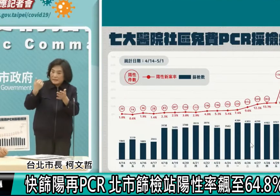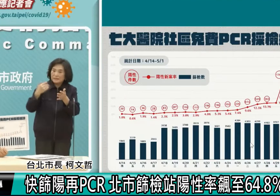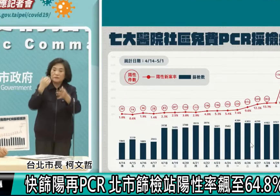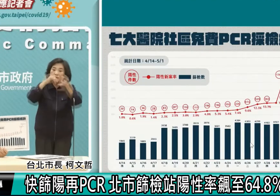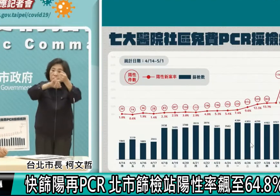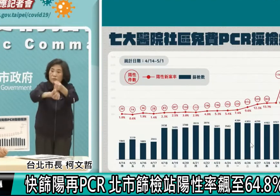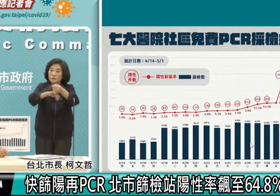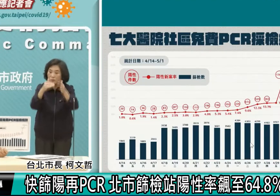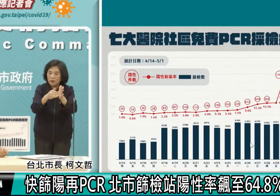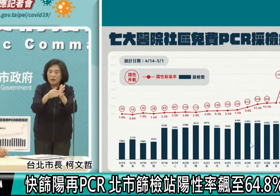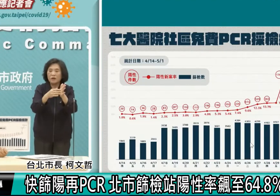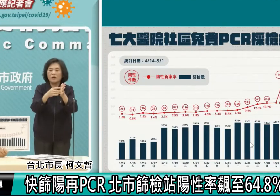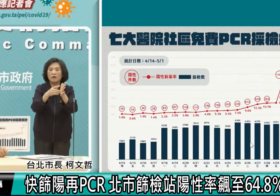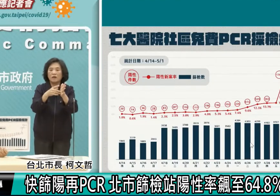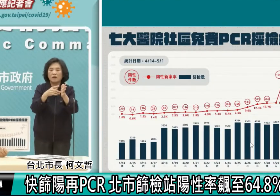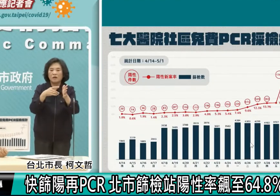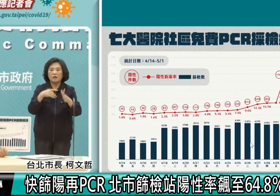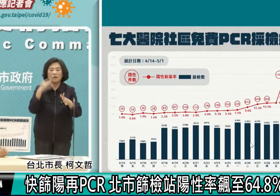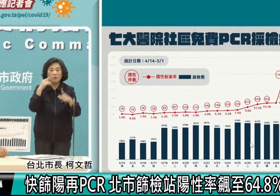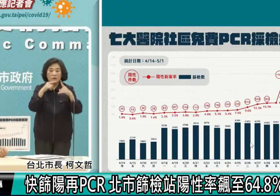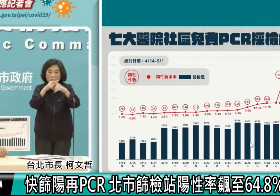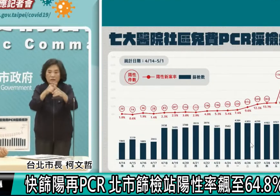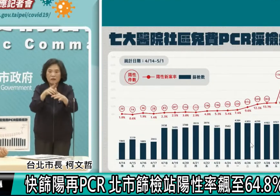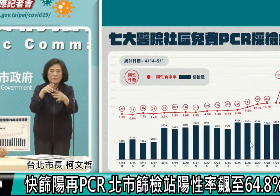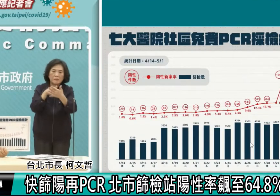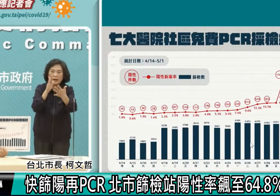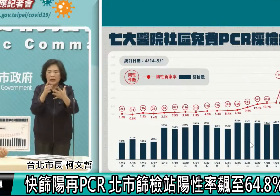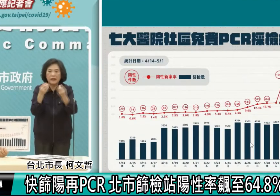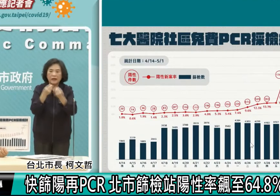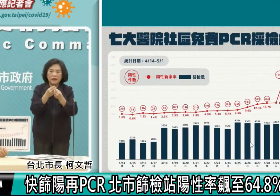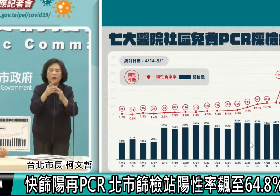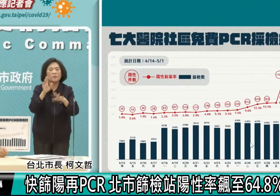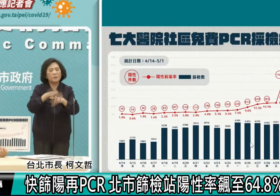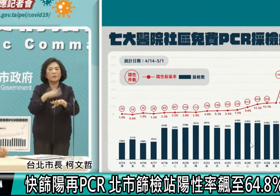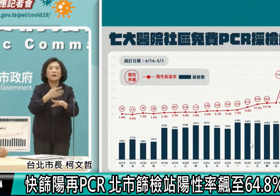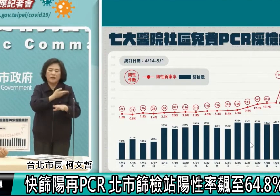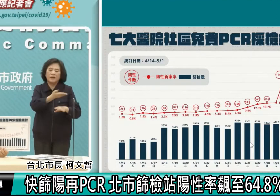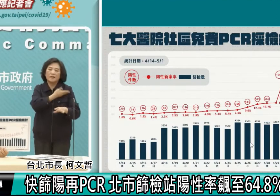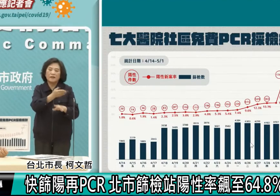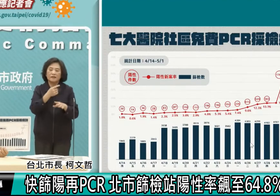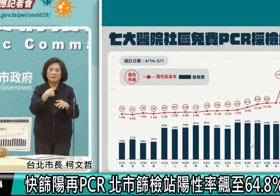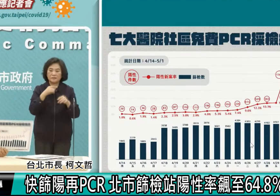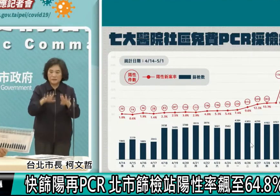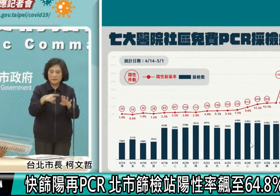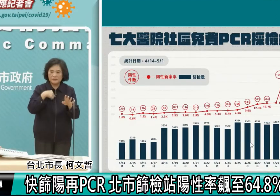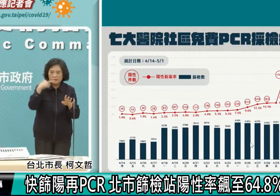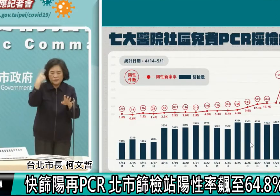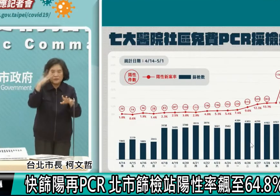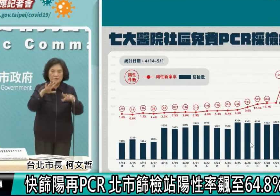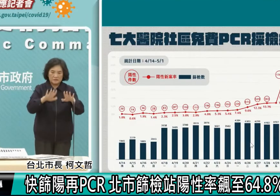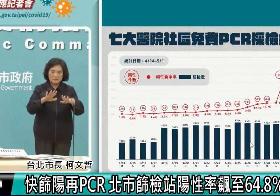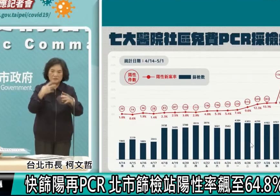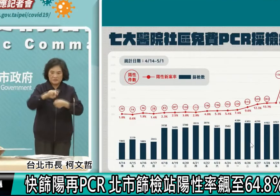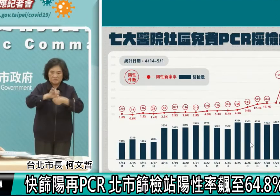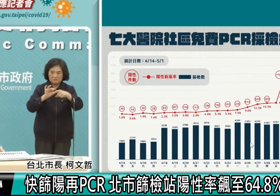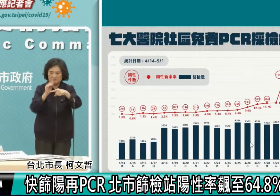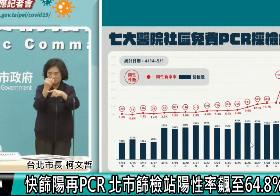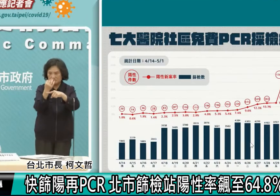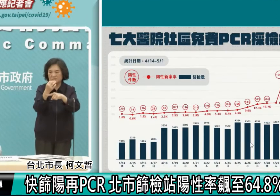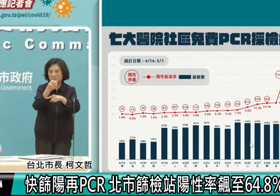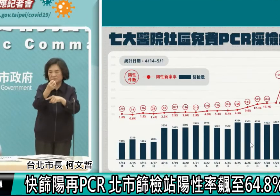会说他都预约的来说不给他做没有道理的，所以就给他做了。我相信现在这百分比会更高。所以跟大家